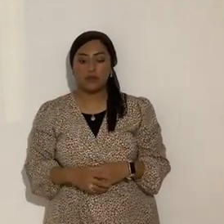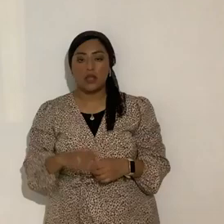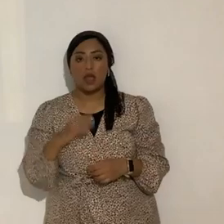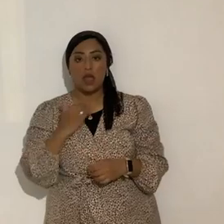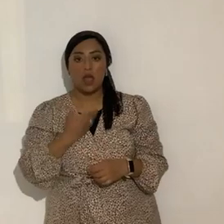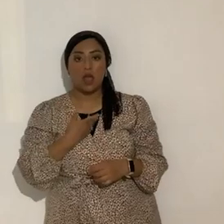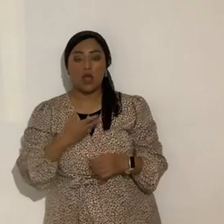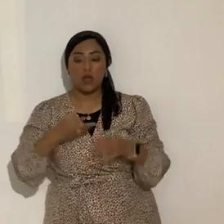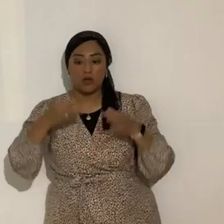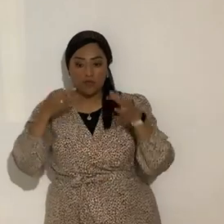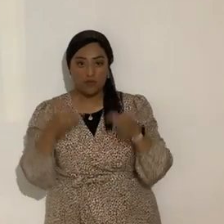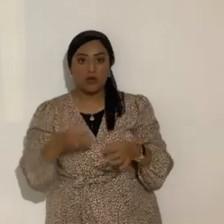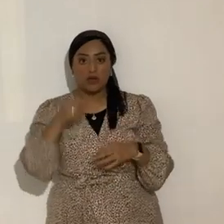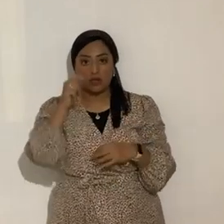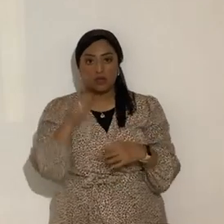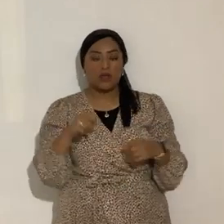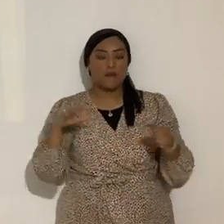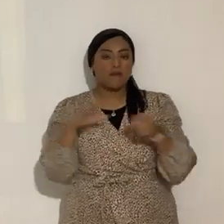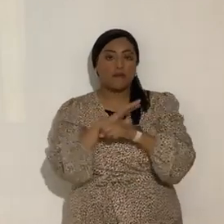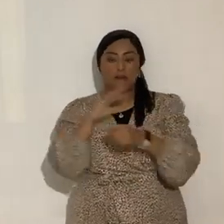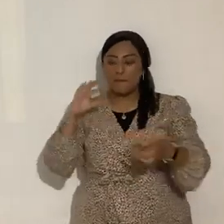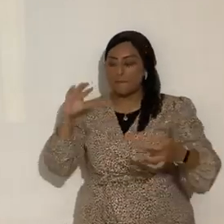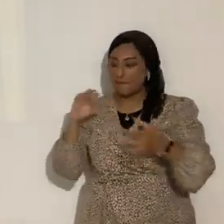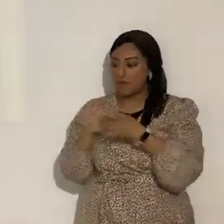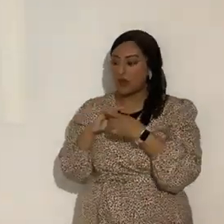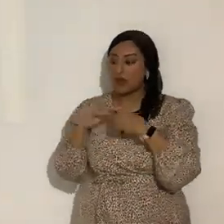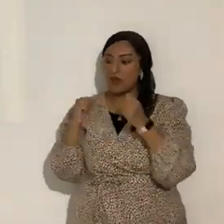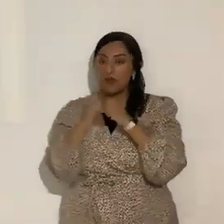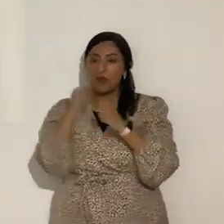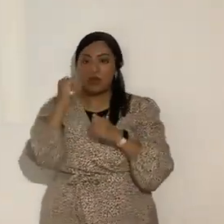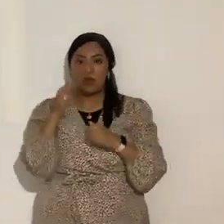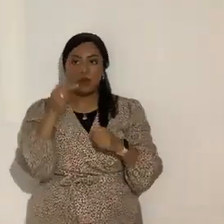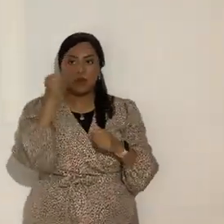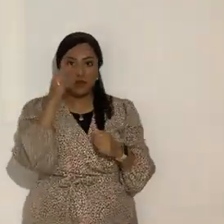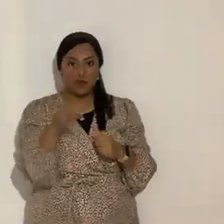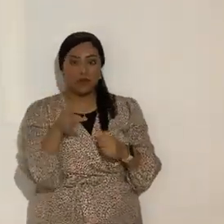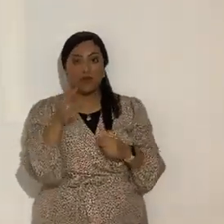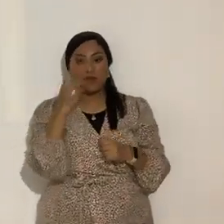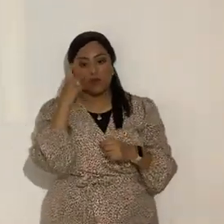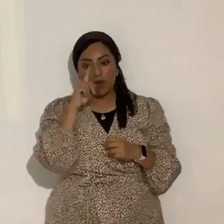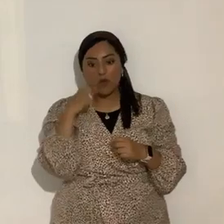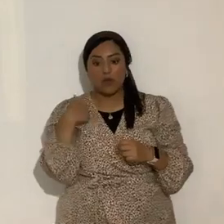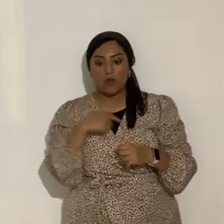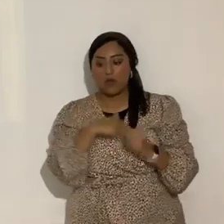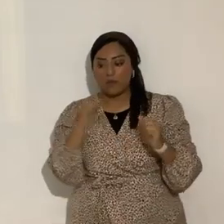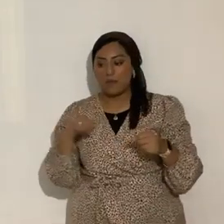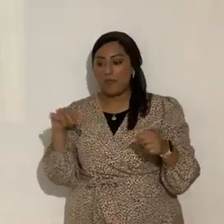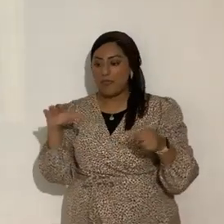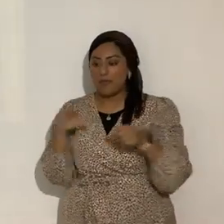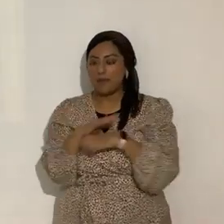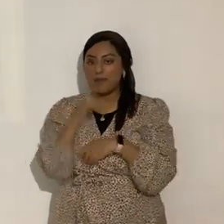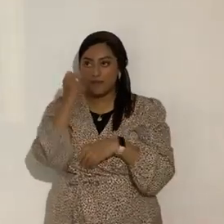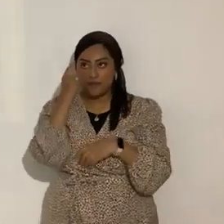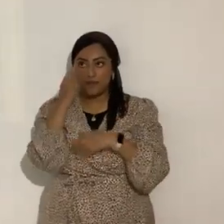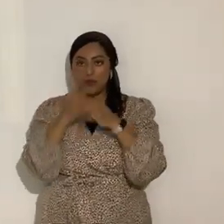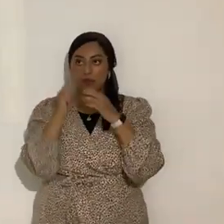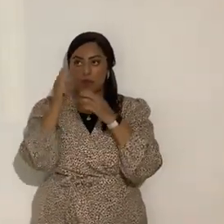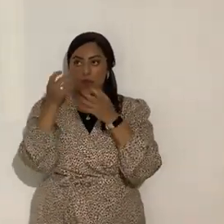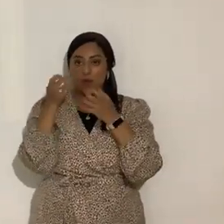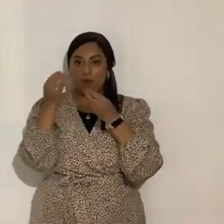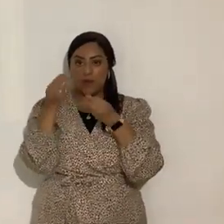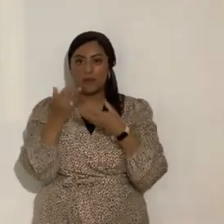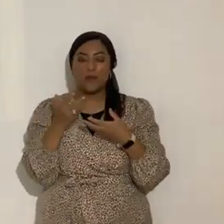nuestra voluntad debe ser totalmente unida con la de Yahweh, Yahshua, para totalmente estar captando lo que Él nos quiere